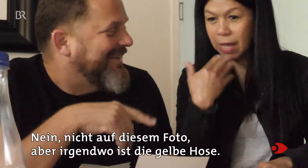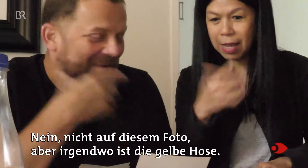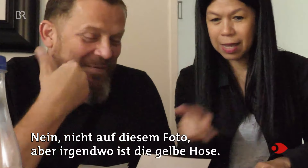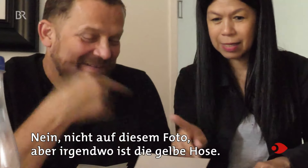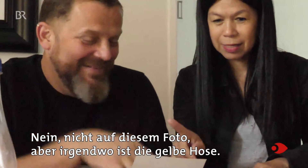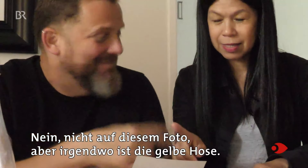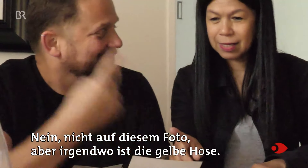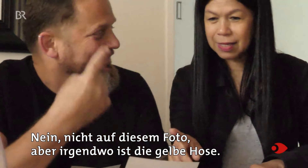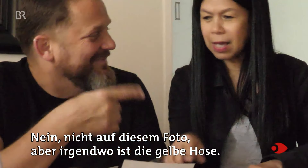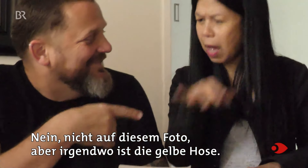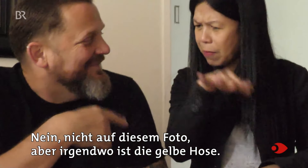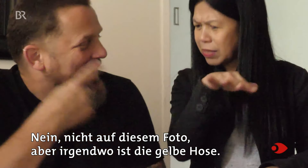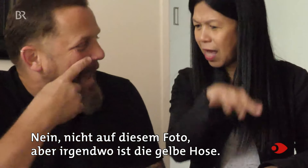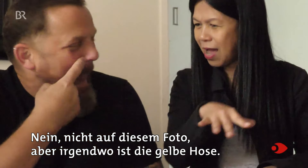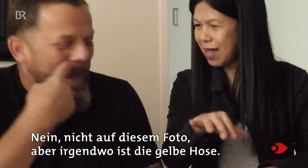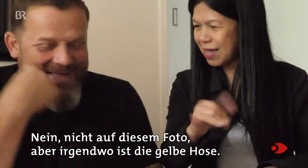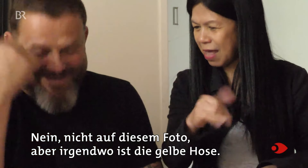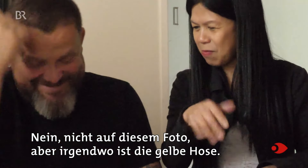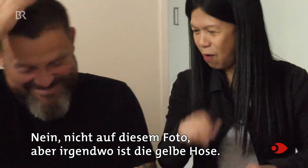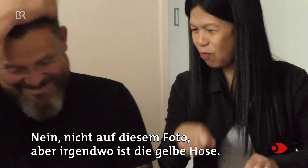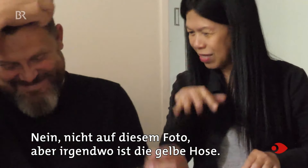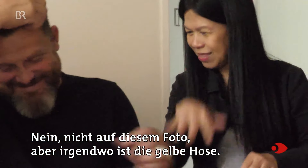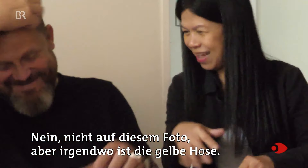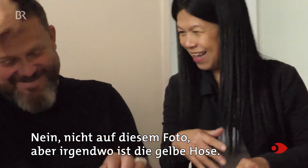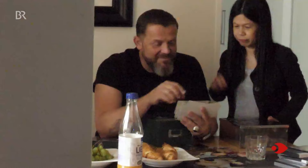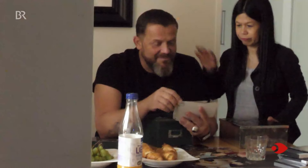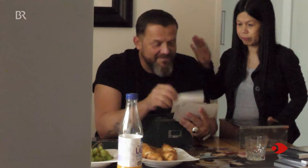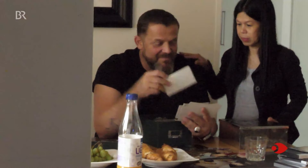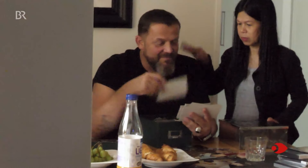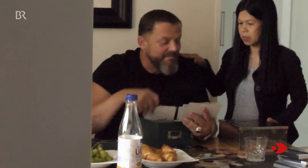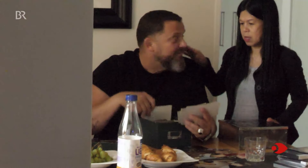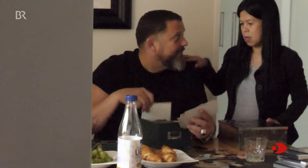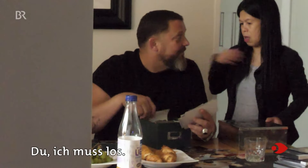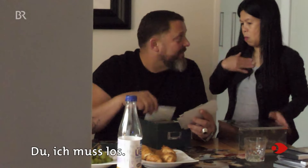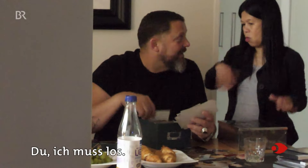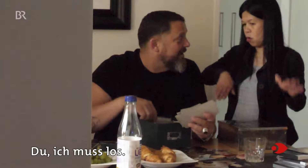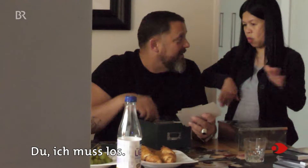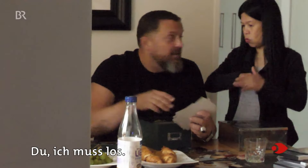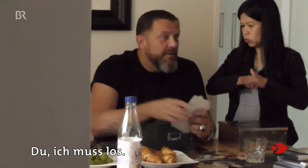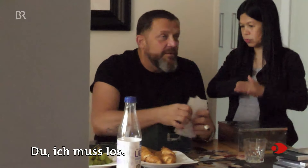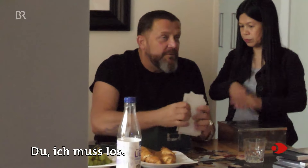Nein, nicht auf diesem Foto, aber irgendwo ist die gelbe Hose. Du, ich muss los.